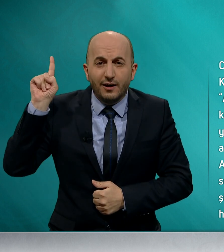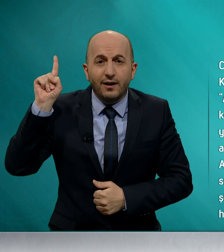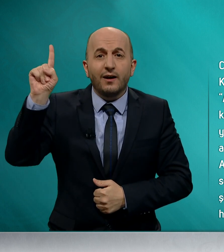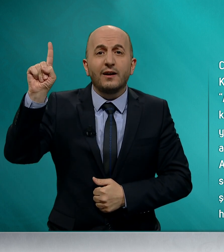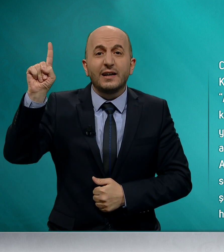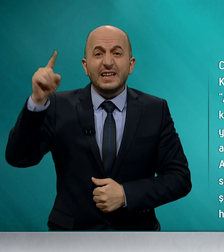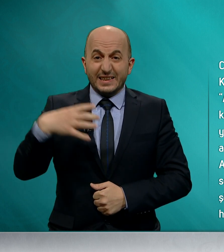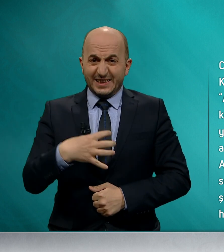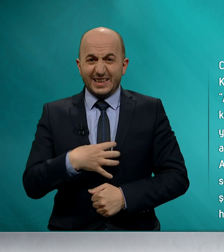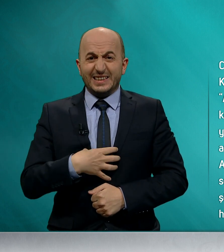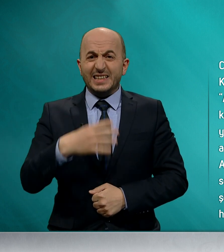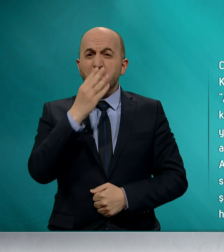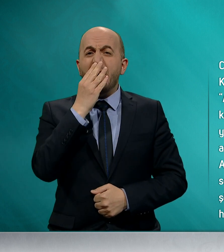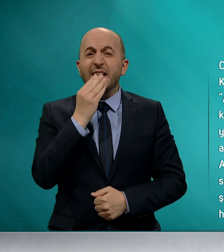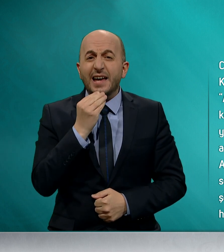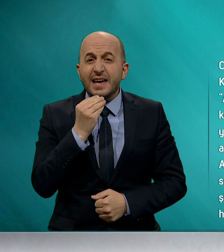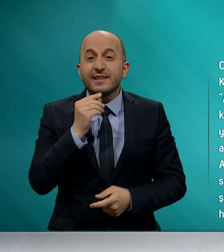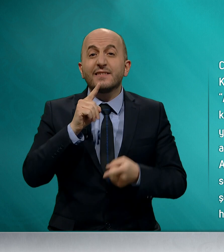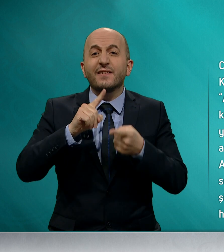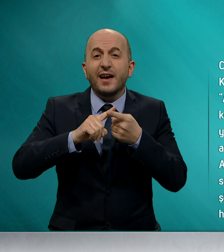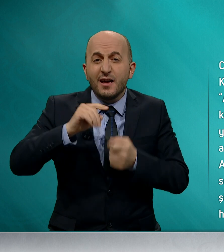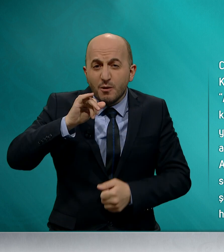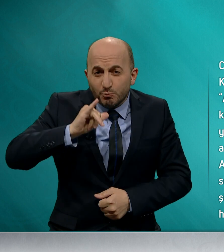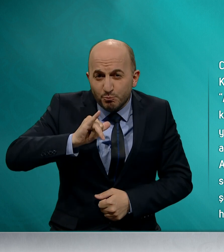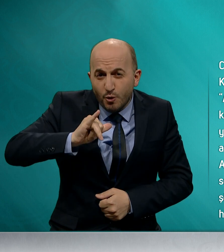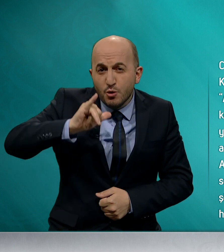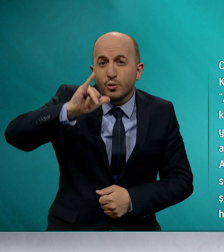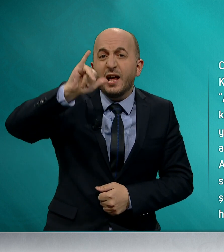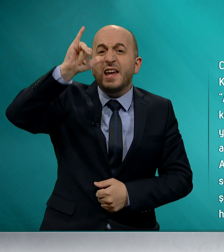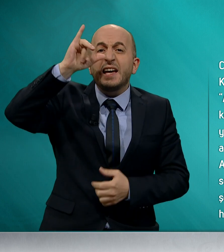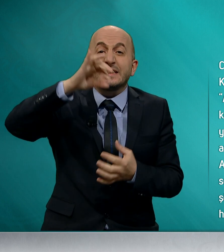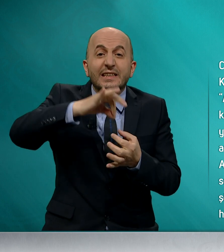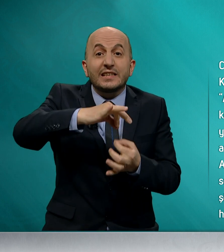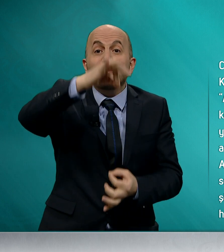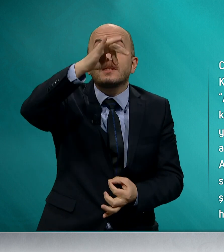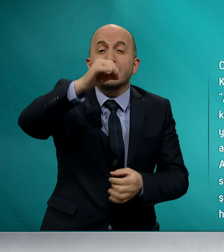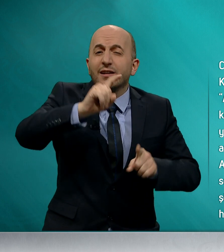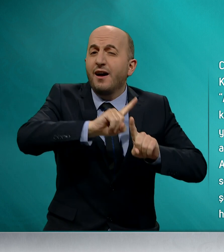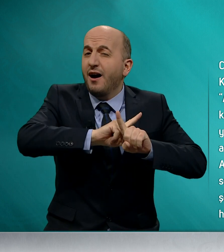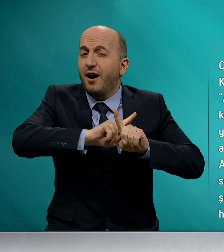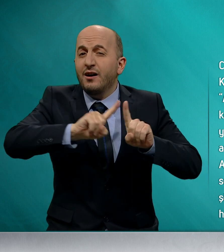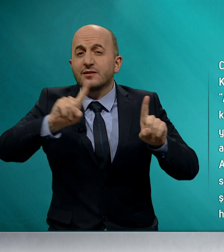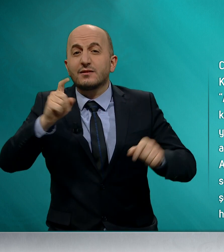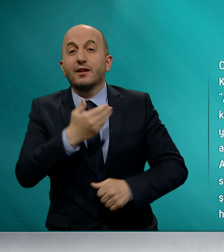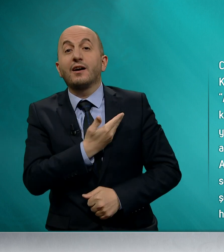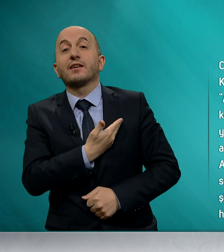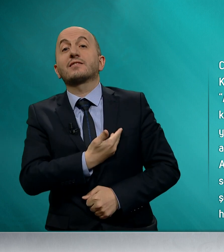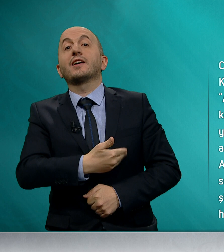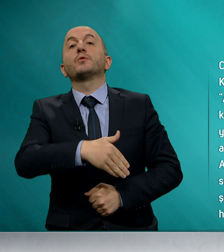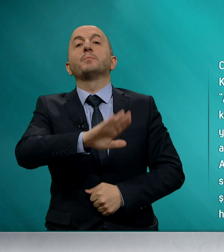Allah, kendini beğenen ve böbürlenen kimseyi asla